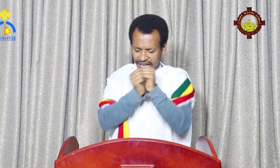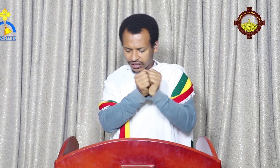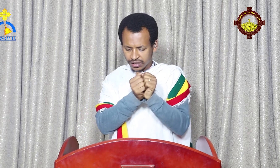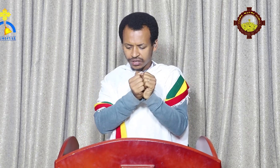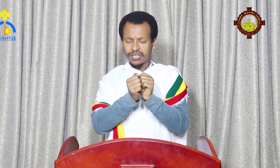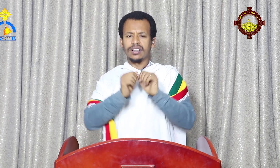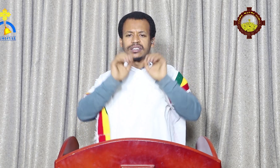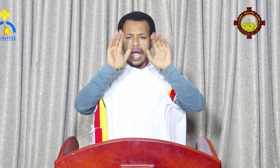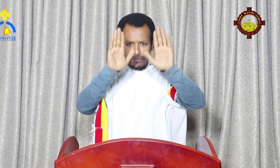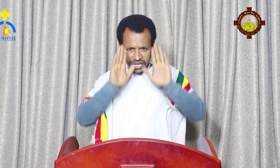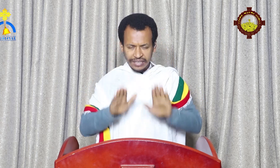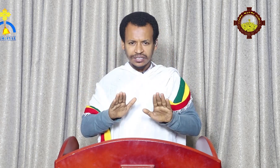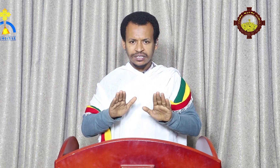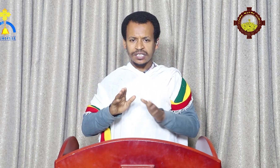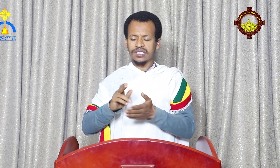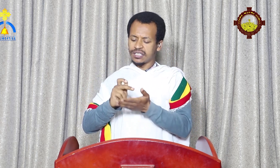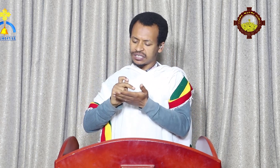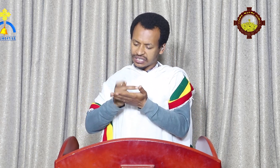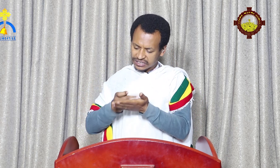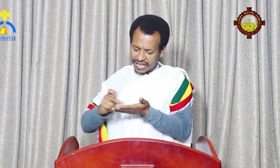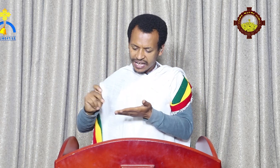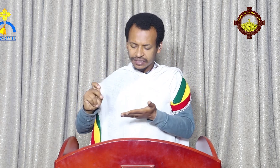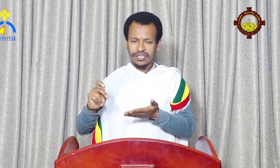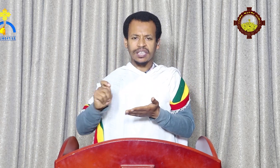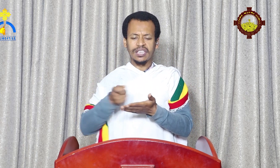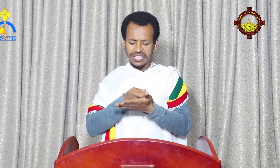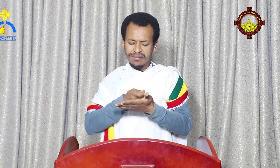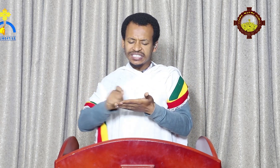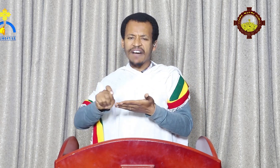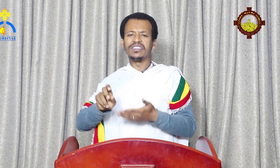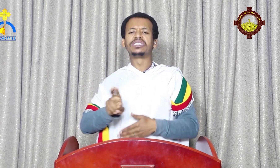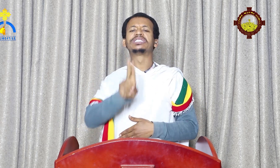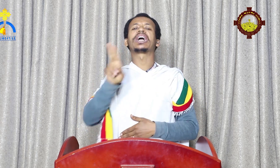ከደላት፣ ታምራት፣ ድርሳናት የመሳል ጠቀም